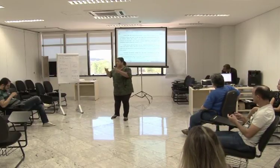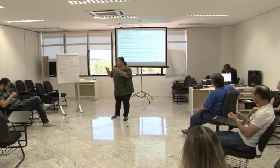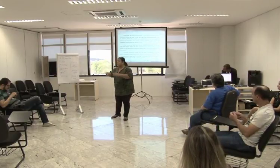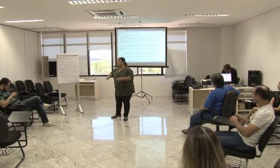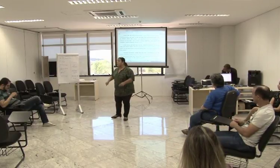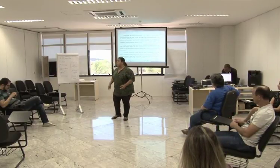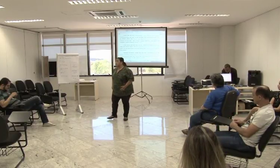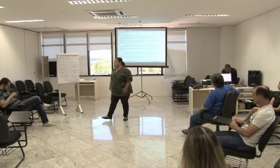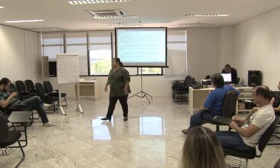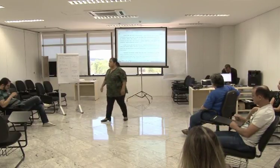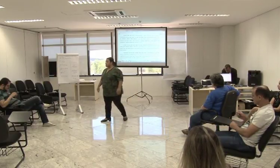Não consigo.